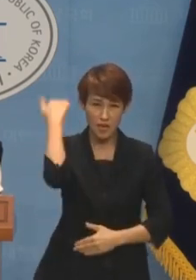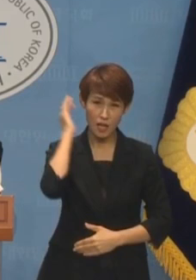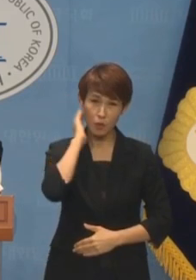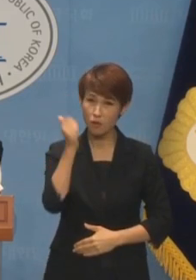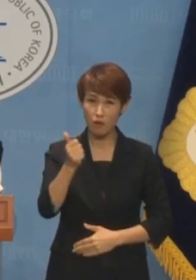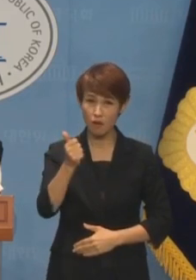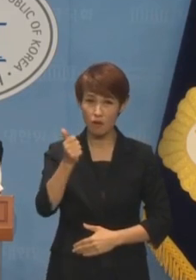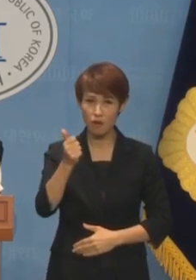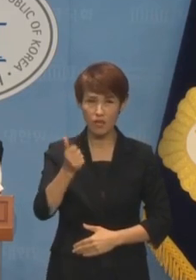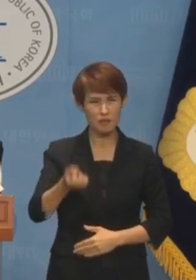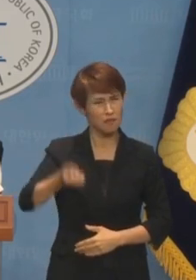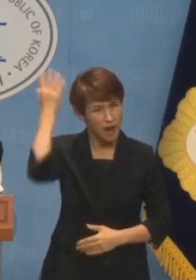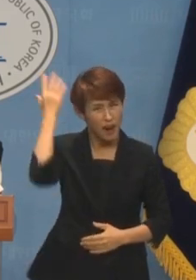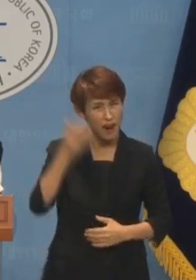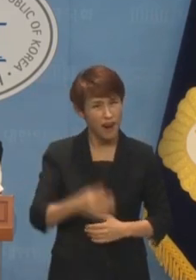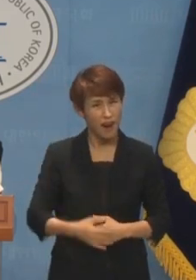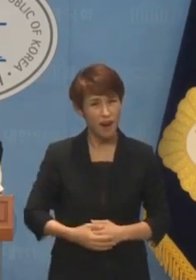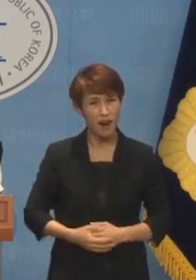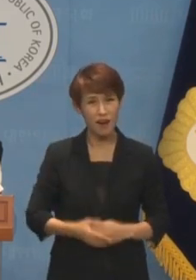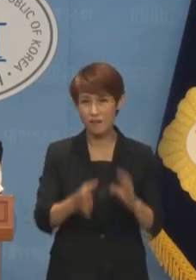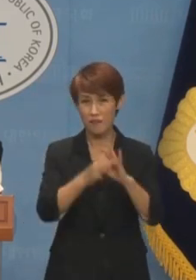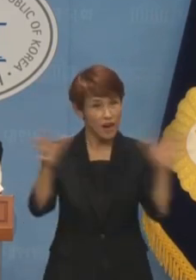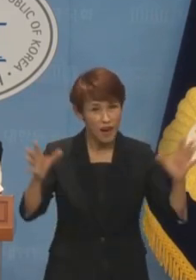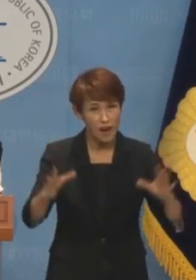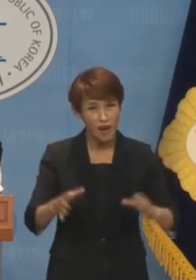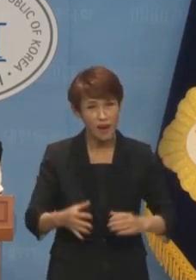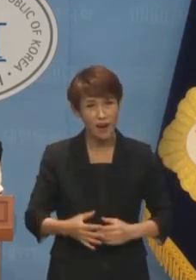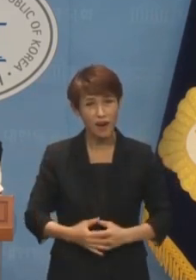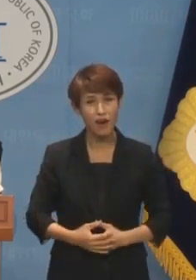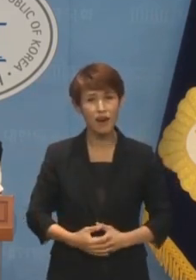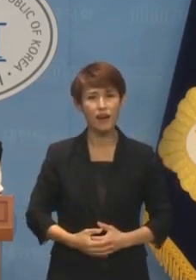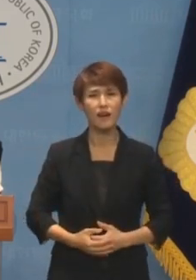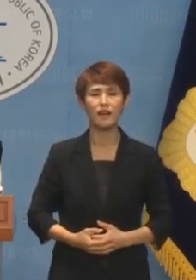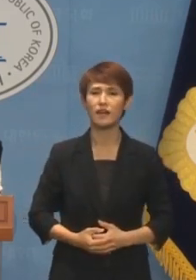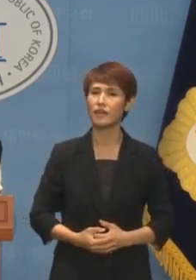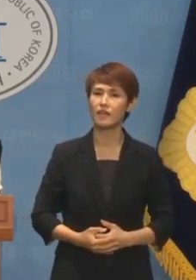사례는 윤 대통령 부부에겐 남일인가 봅니다.